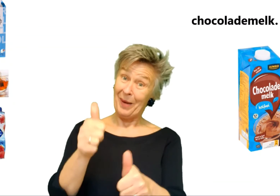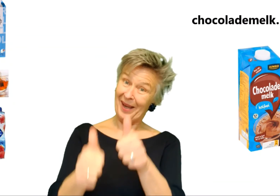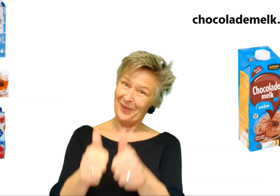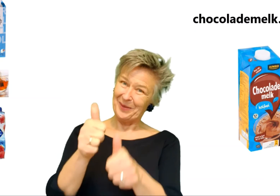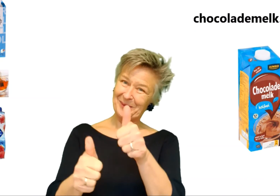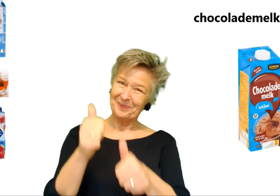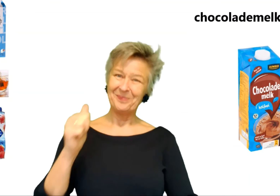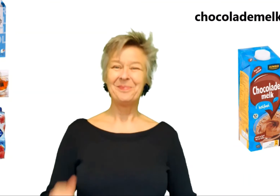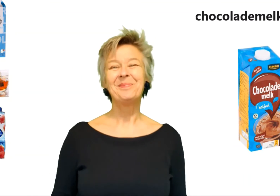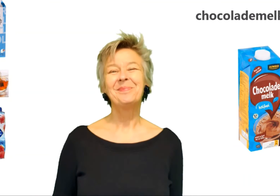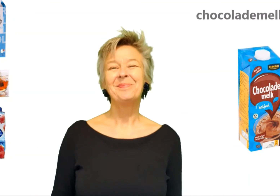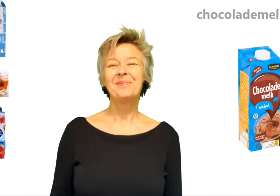Chocolademelk.